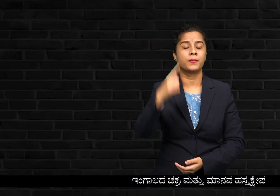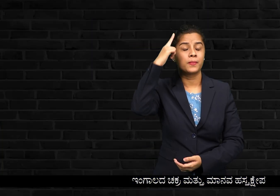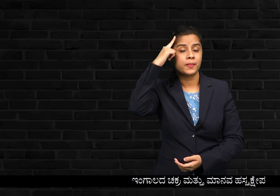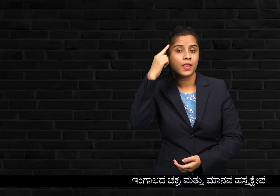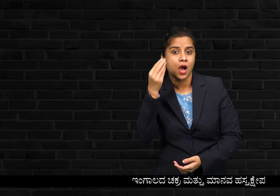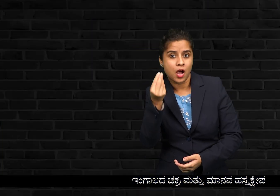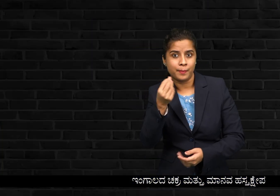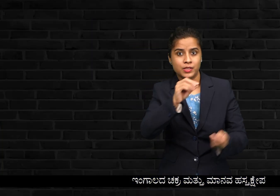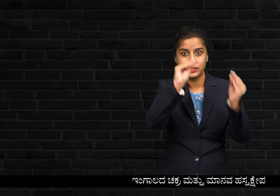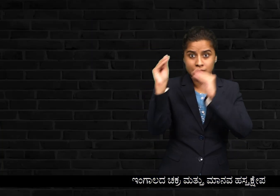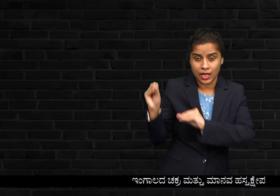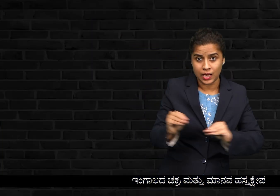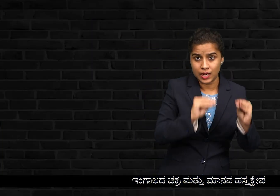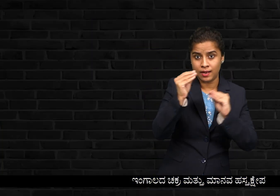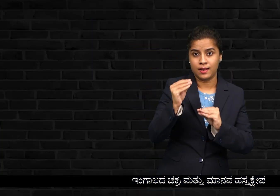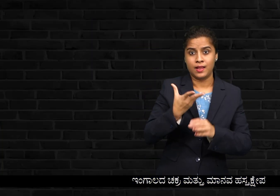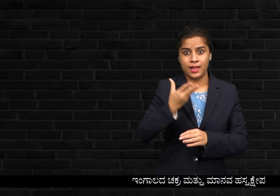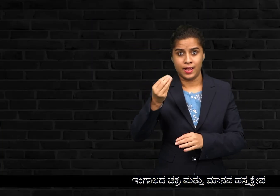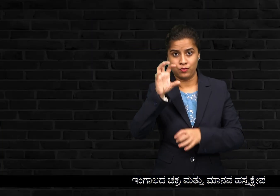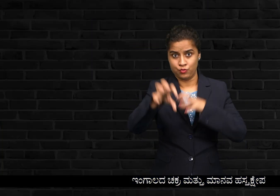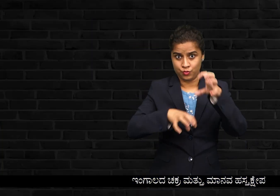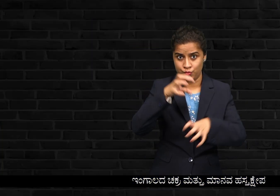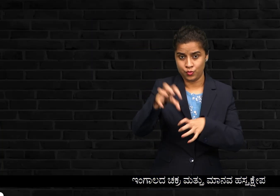ಇಂಗಾಲದ ಚಕ್ರ ಮತ್ತು ಮಾನವ ಹಸ್ತಕ್ಷೇಪ.